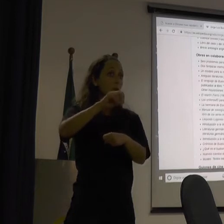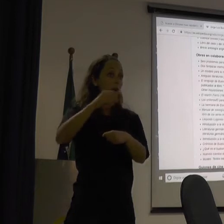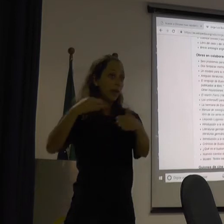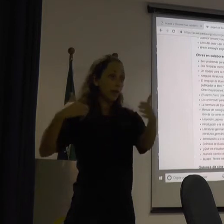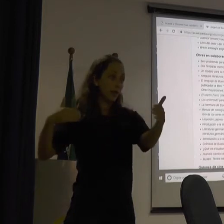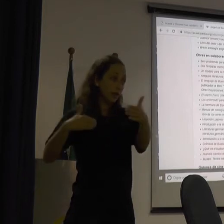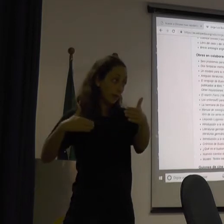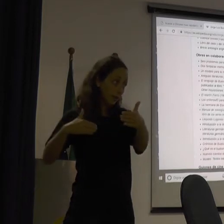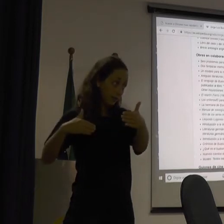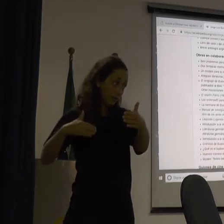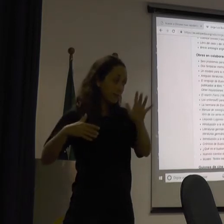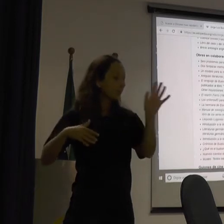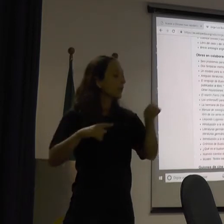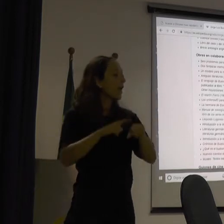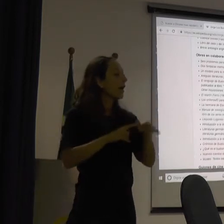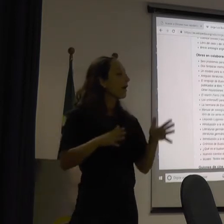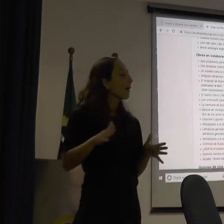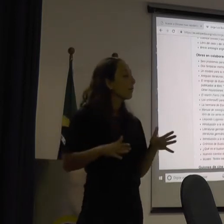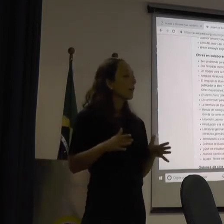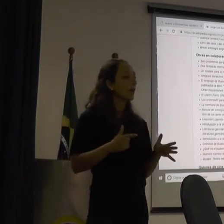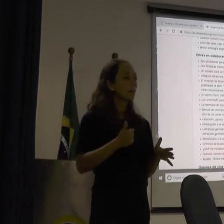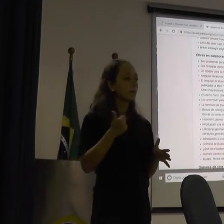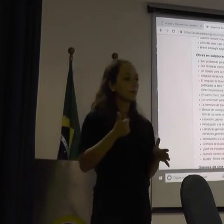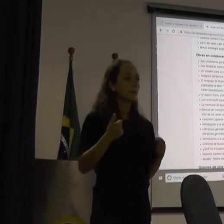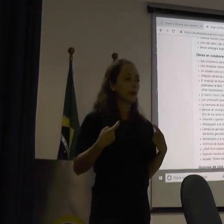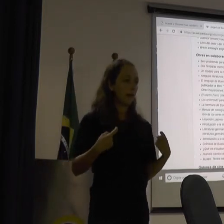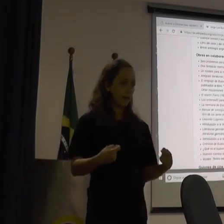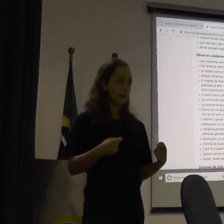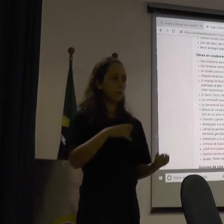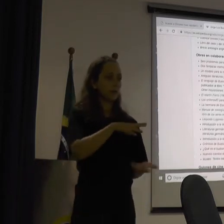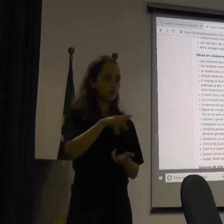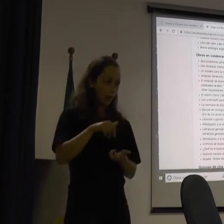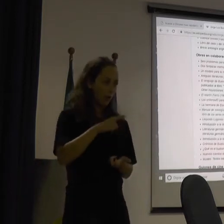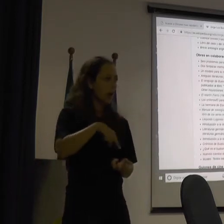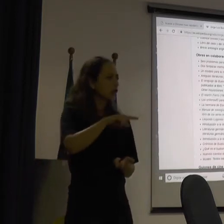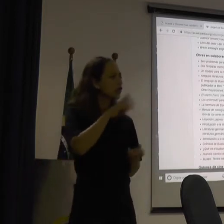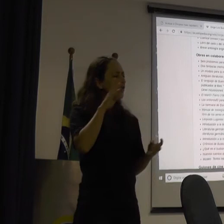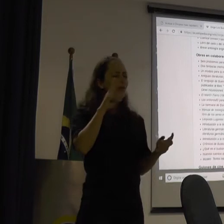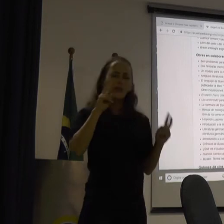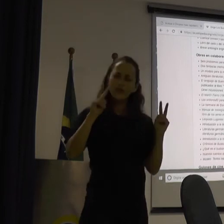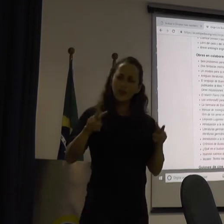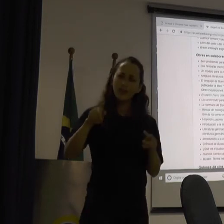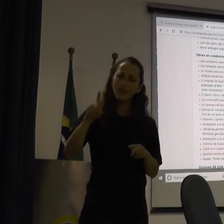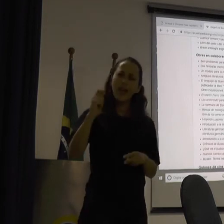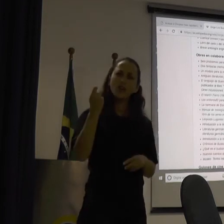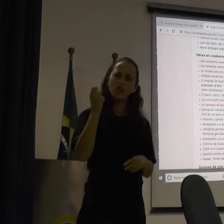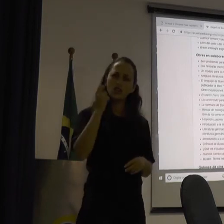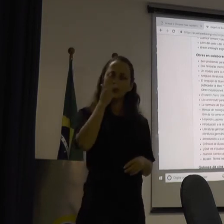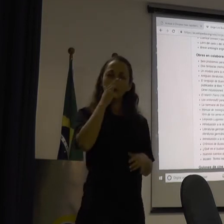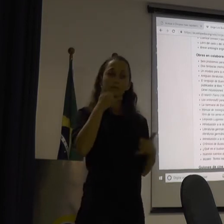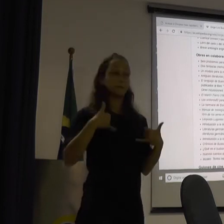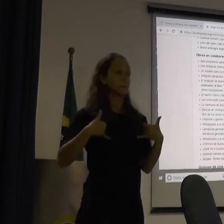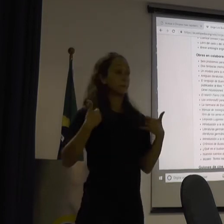uma ideia, na Primeira Guerra Mundial, esse orgulho que a gente vê nos argentinos, né? Que permanece ainda,